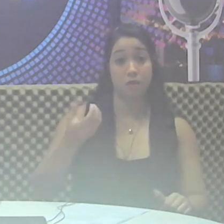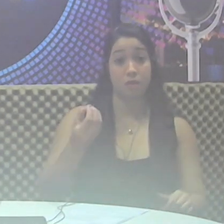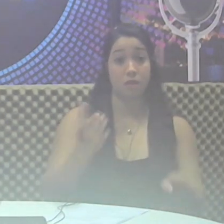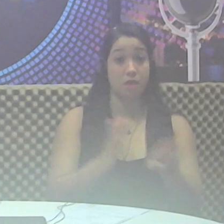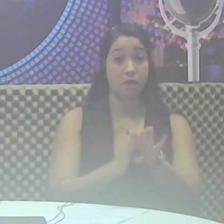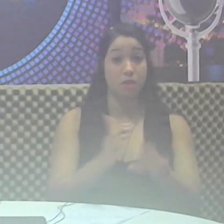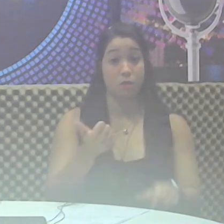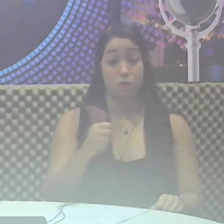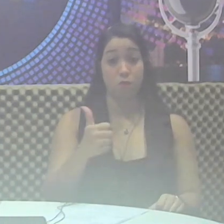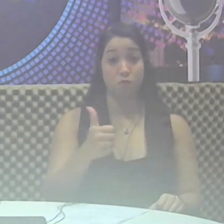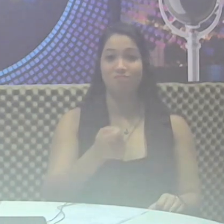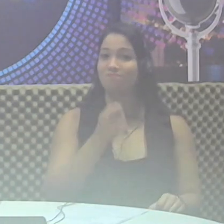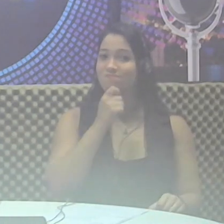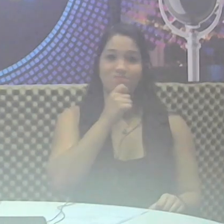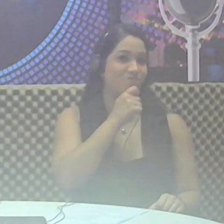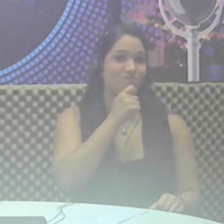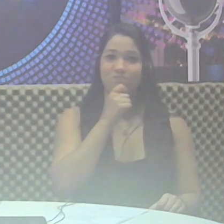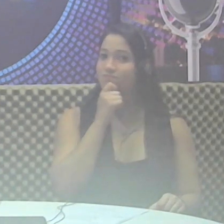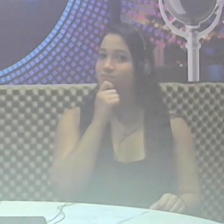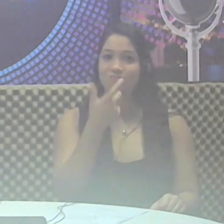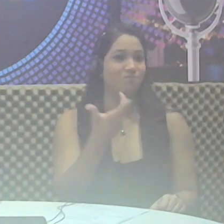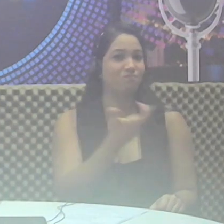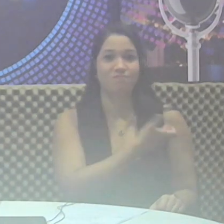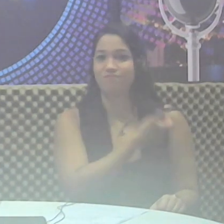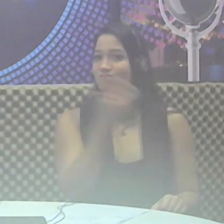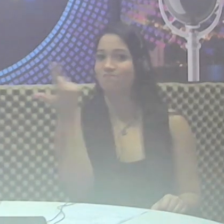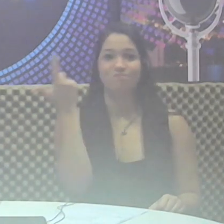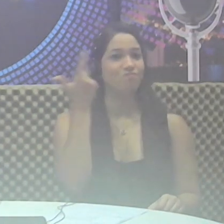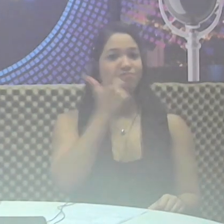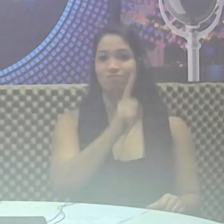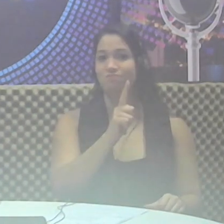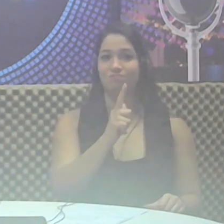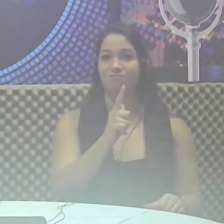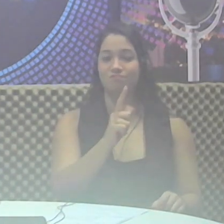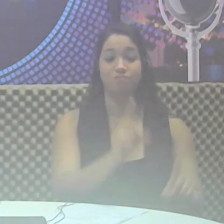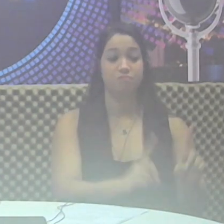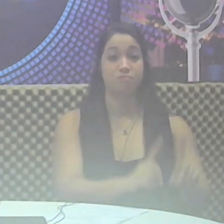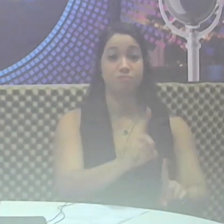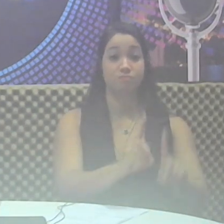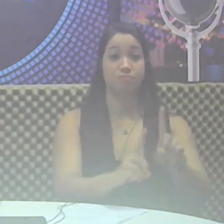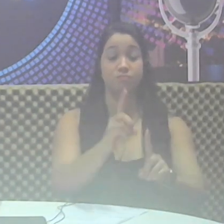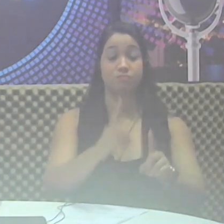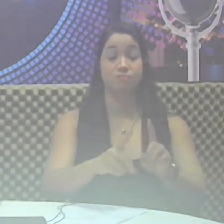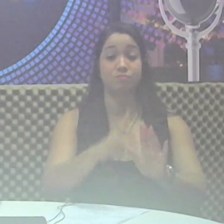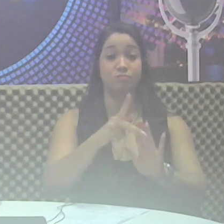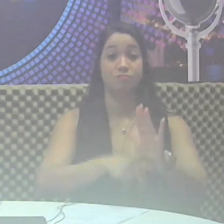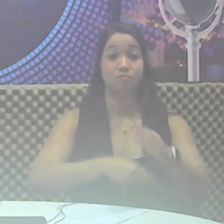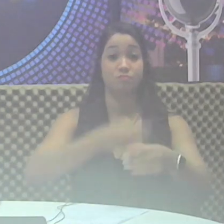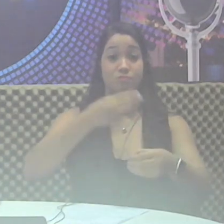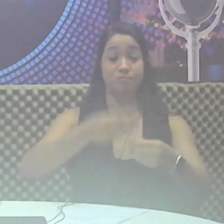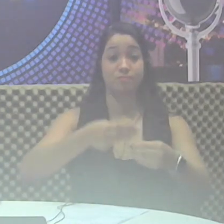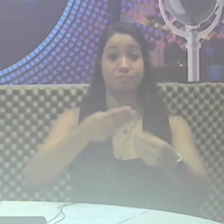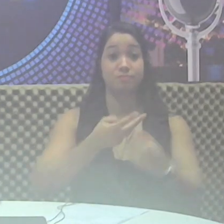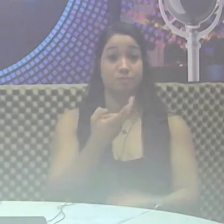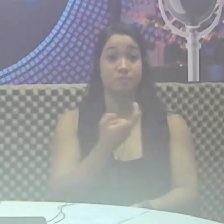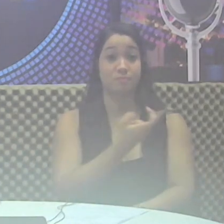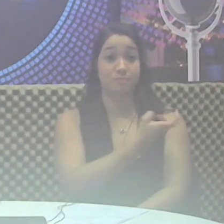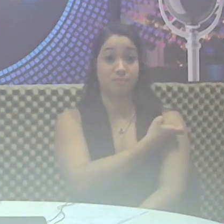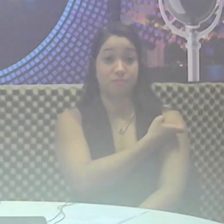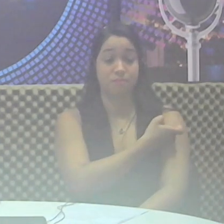na cidade ainda não poderão ser assistidas, conforme levantamento do Programa Municipal de